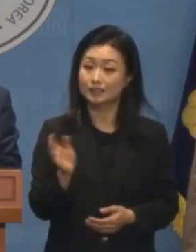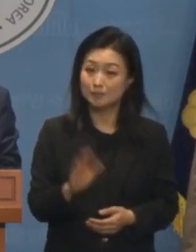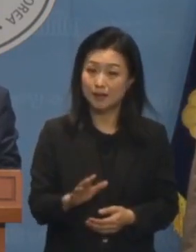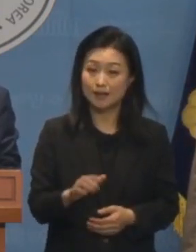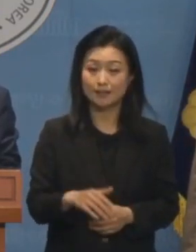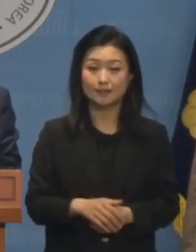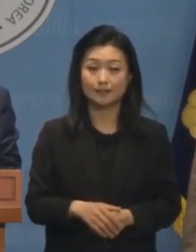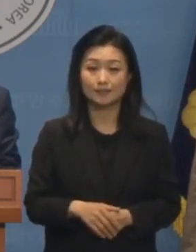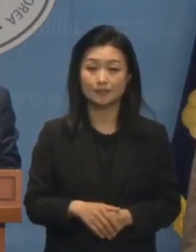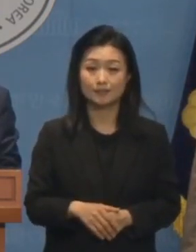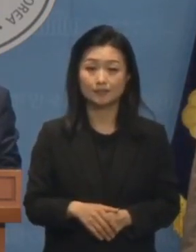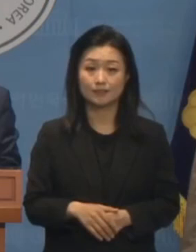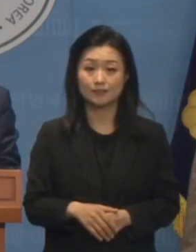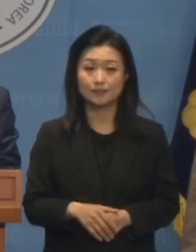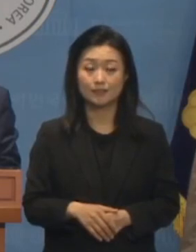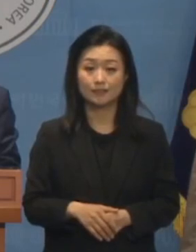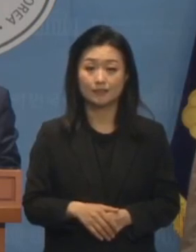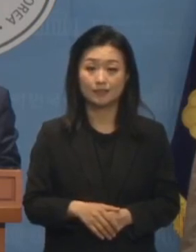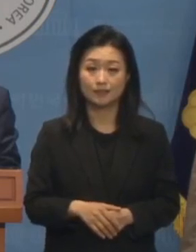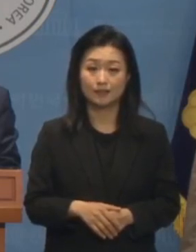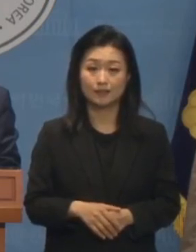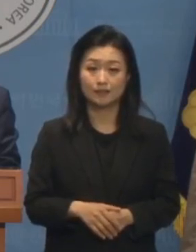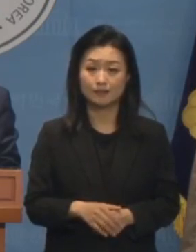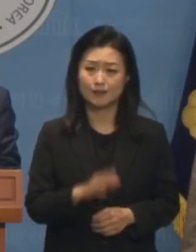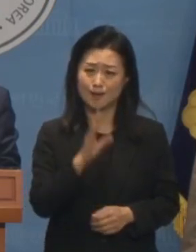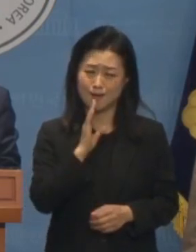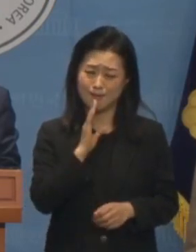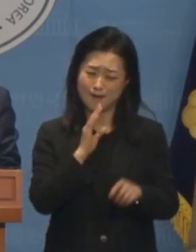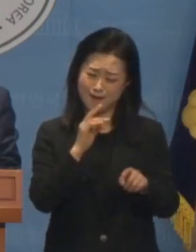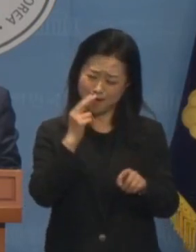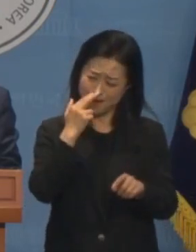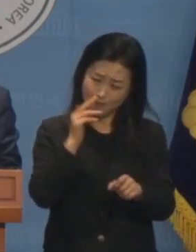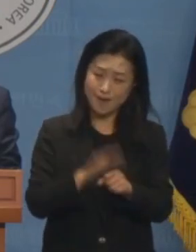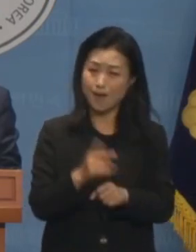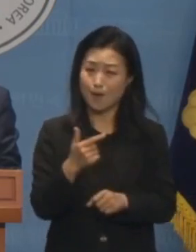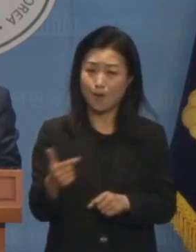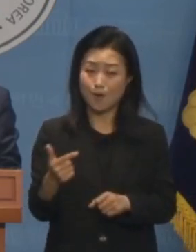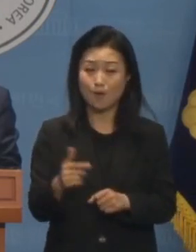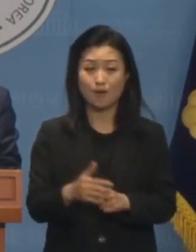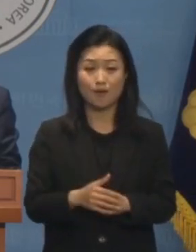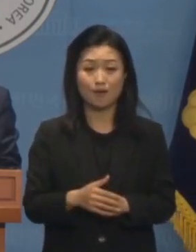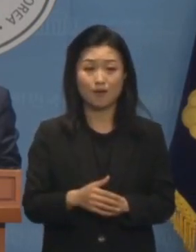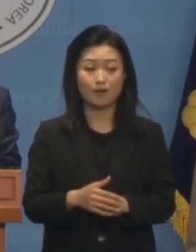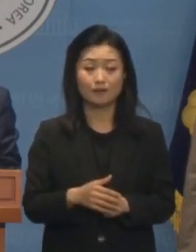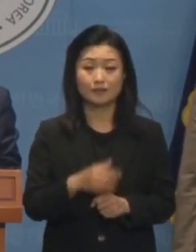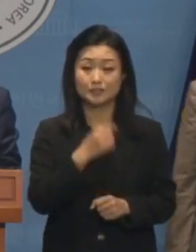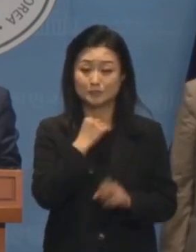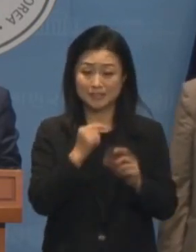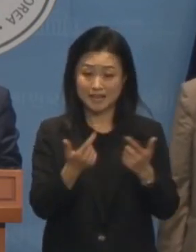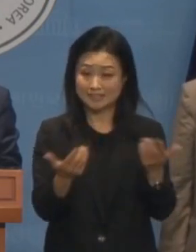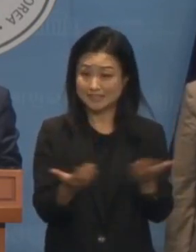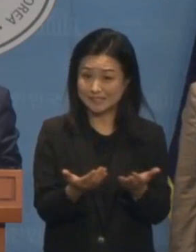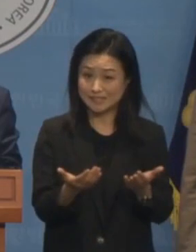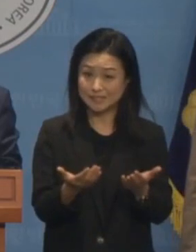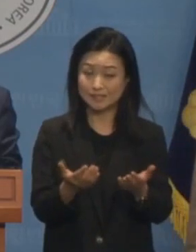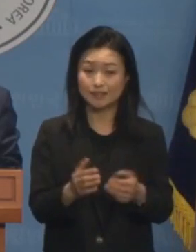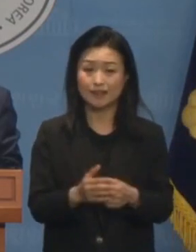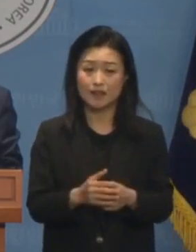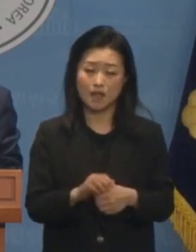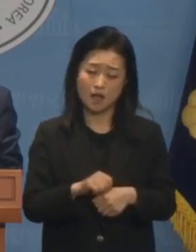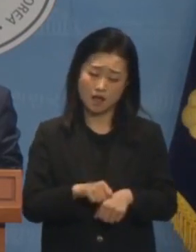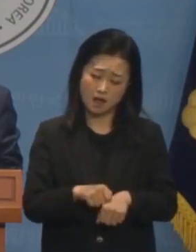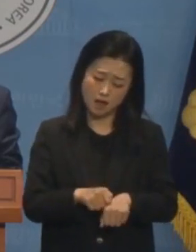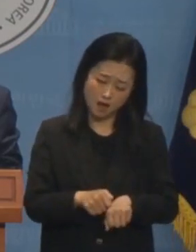내용 살펴보면은요, 억지춘향도 이런 억지춘향이 없습니다. 정말 하고 싶지 않은 일을